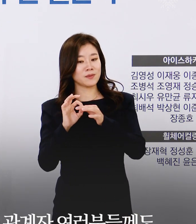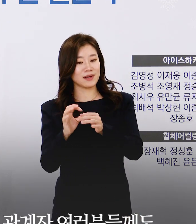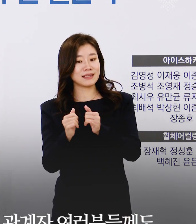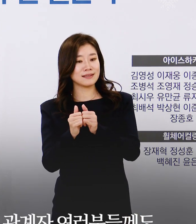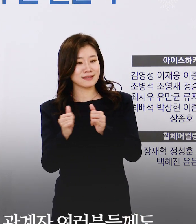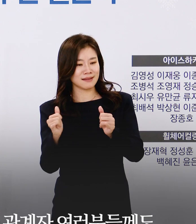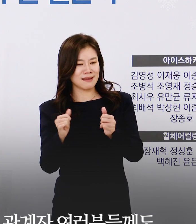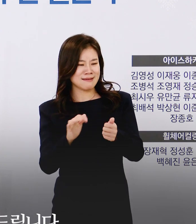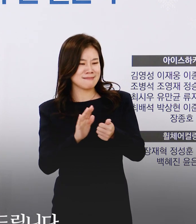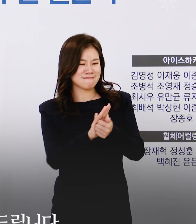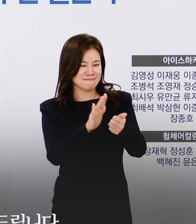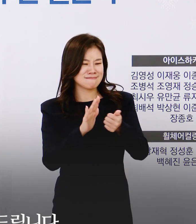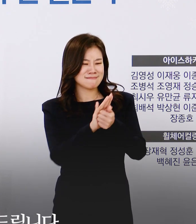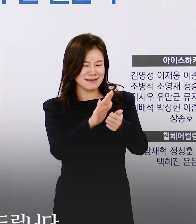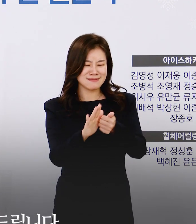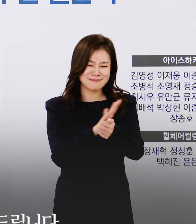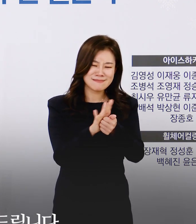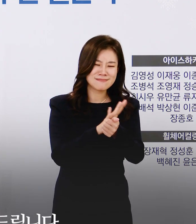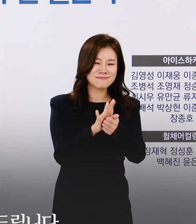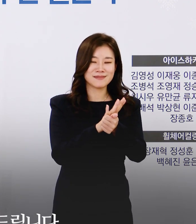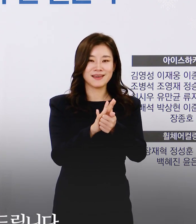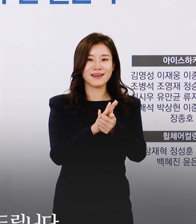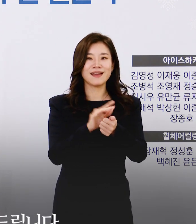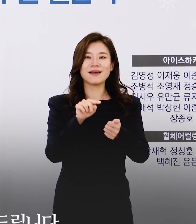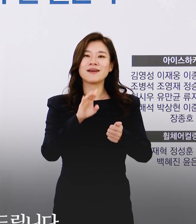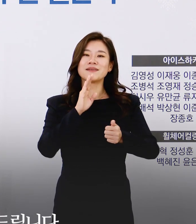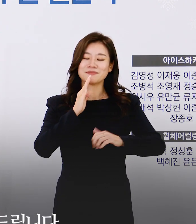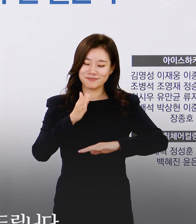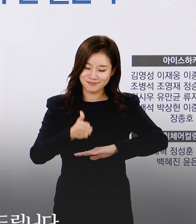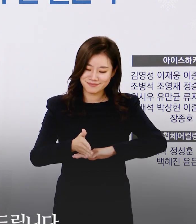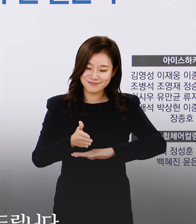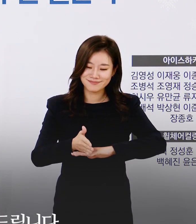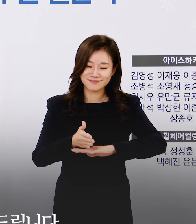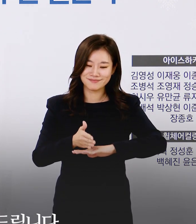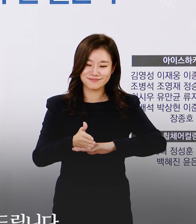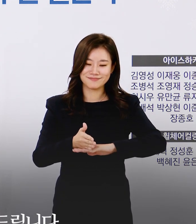관계자 여러분들께도 깊이 감사드립니다.